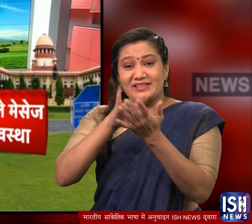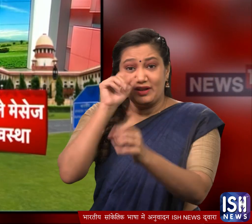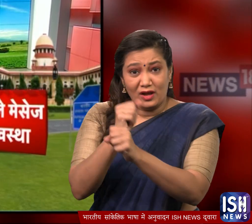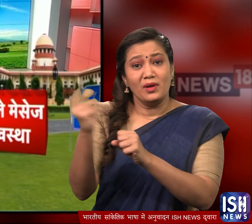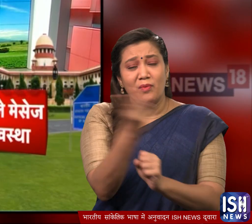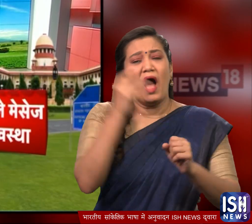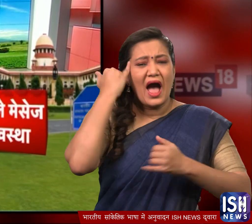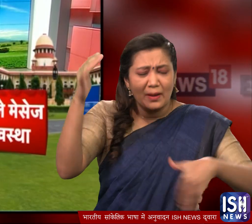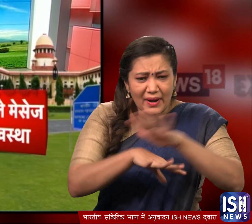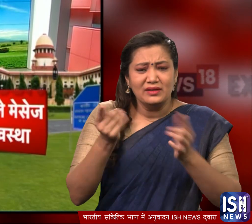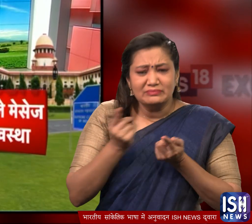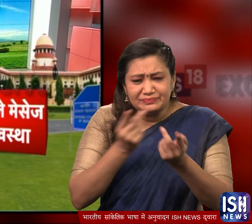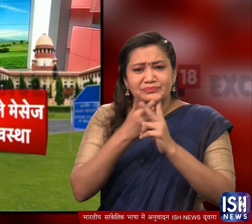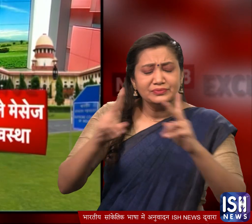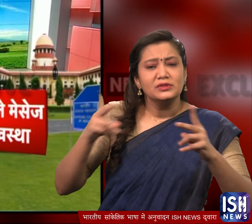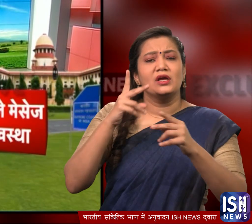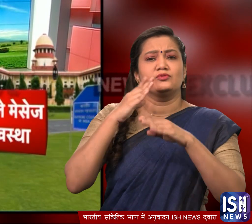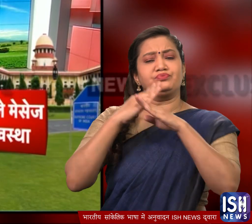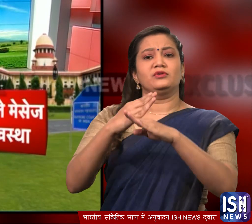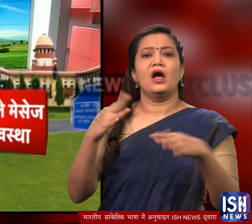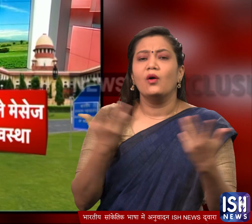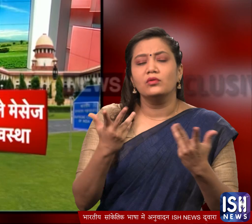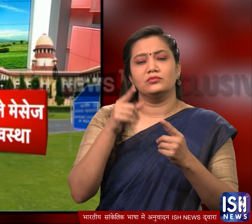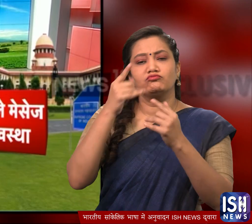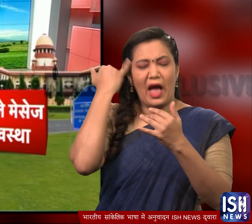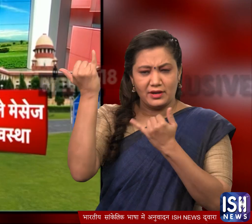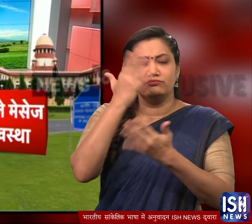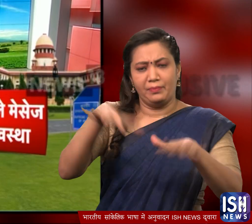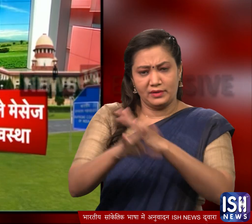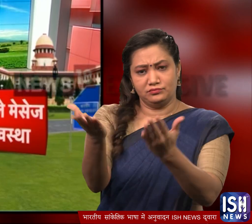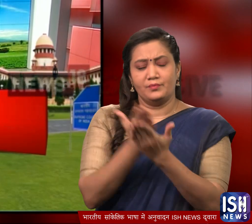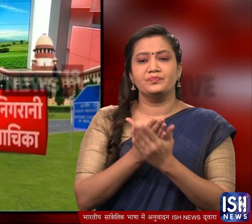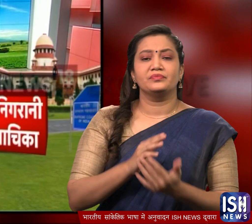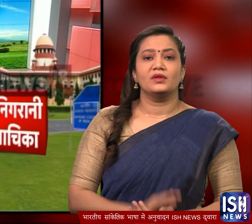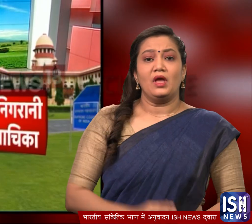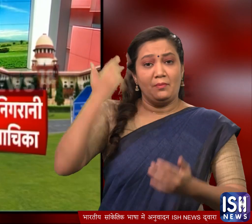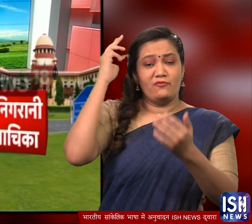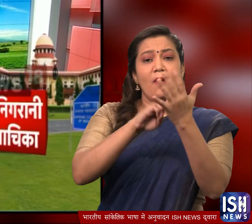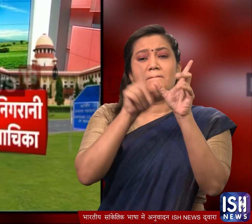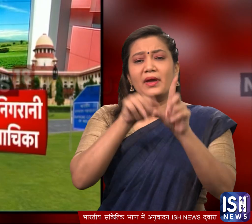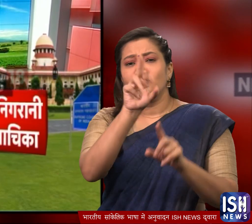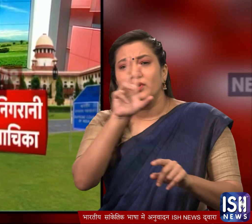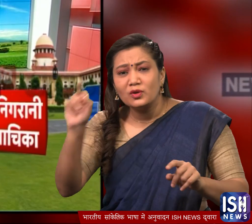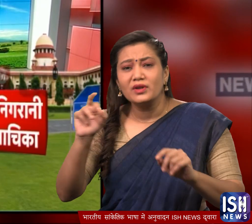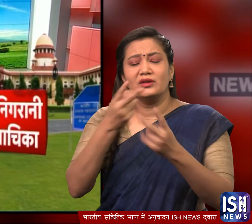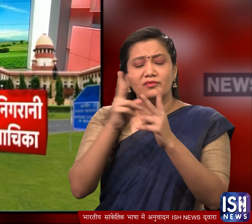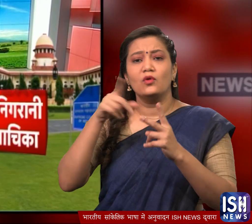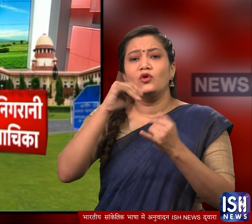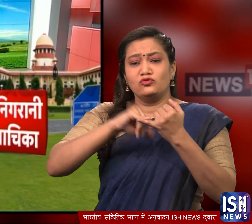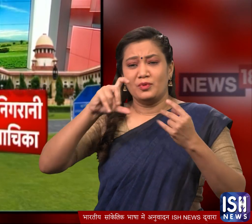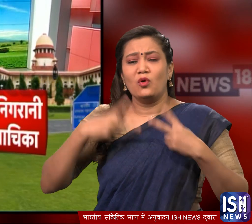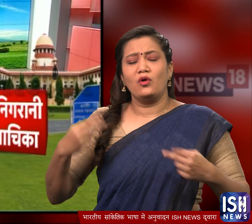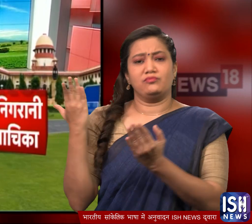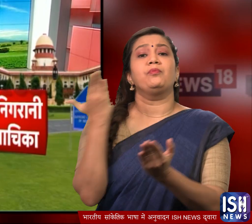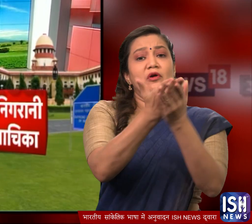व्यवस्था बनाने के लिए कहा जिसके जरिए नफरत फैलाने वाले ये मैसेज रोके जा सकें। इस मामले में मई 2020 में सोशल मीडिया पर निगरानी रखने